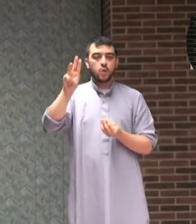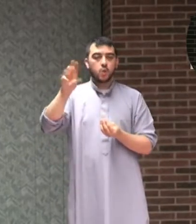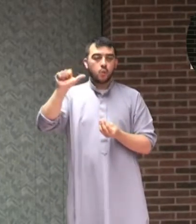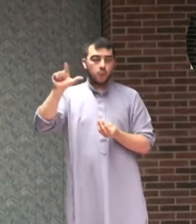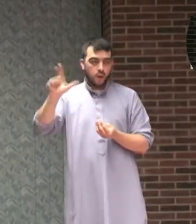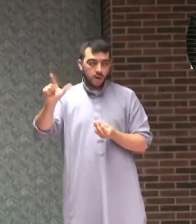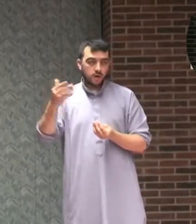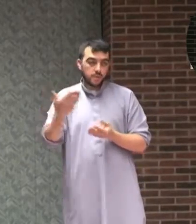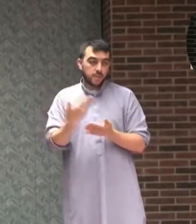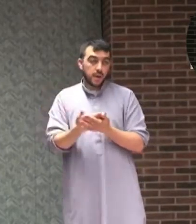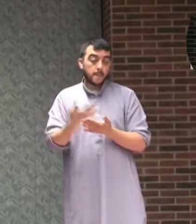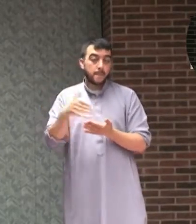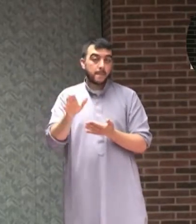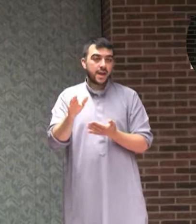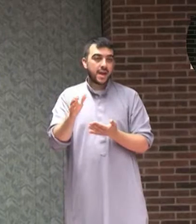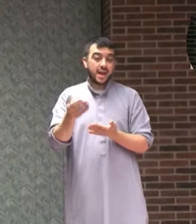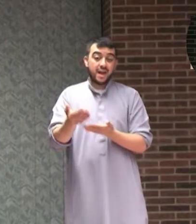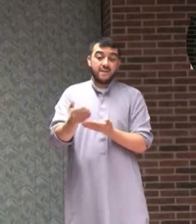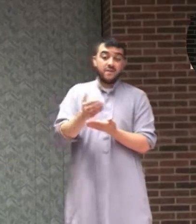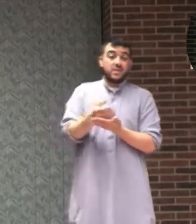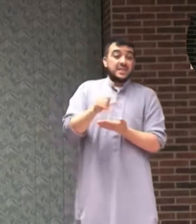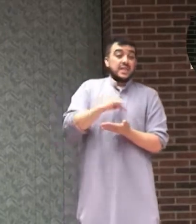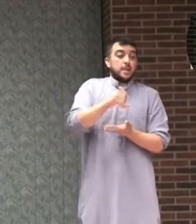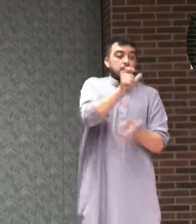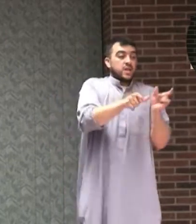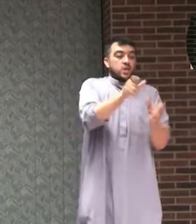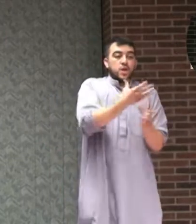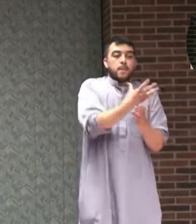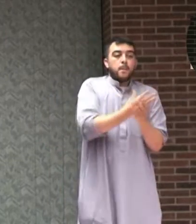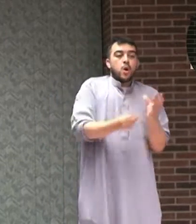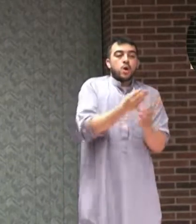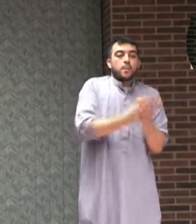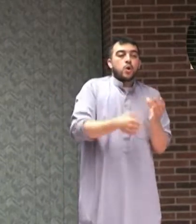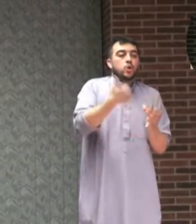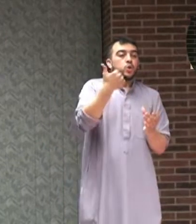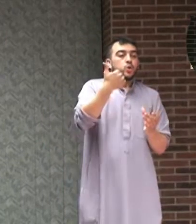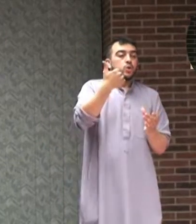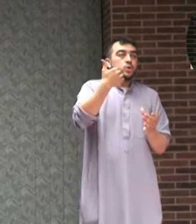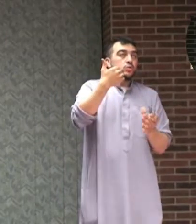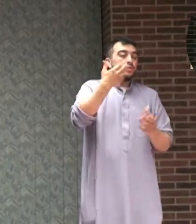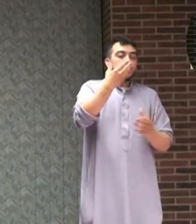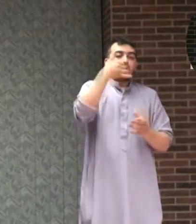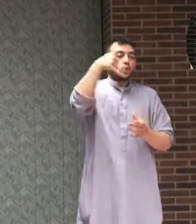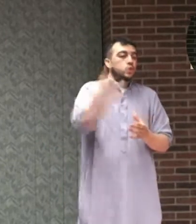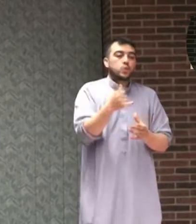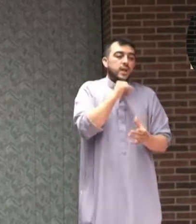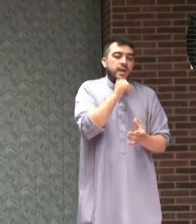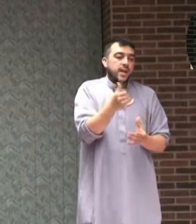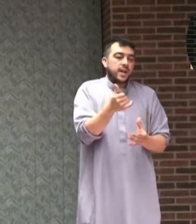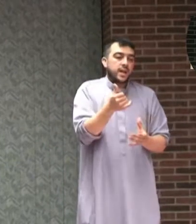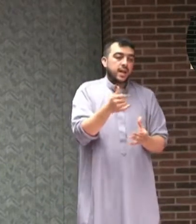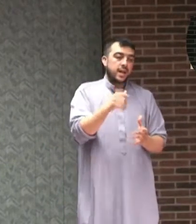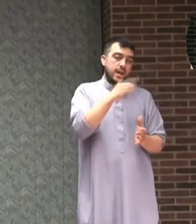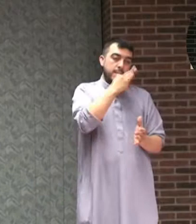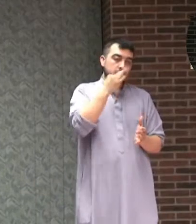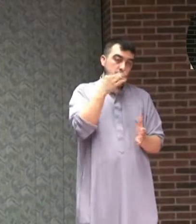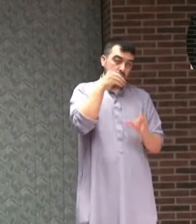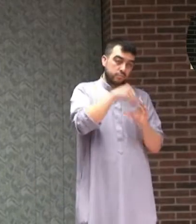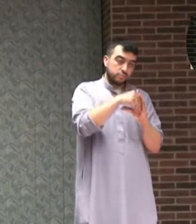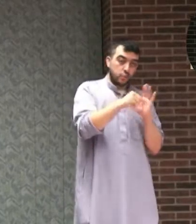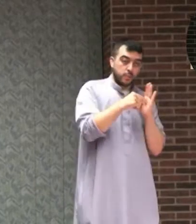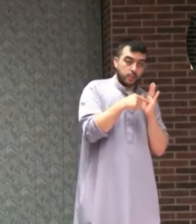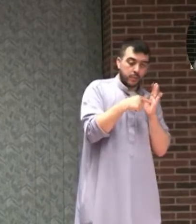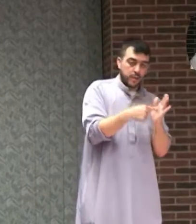jours à rattraper doit d'abord les terminer que pour pouvoir les faire suivre des 6 jours de Shawwal.